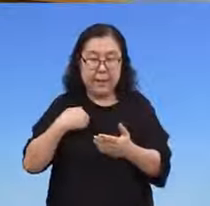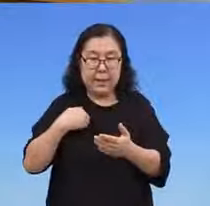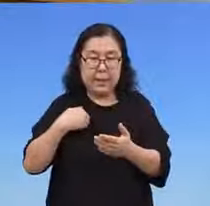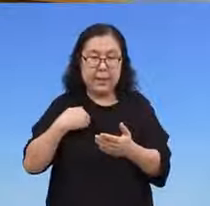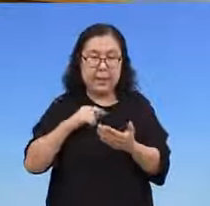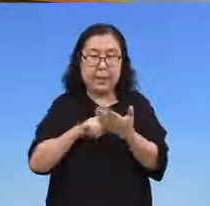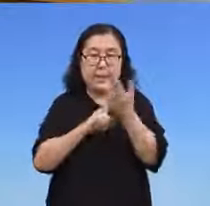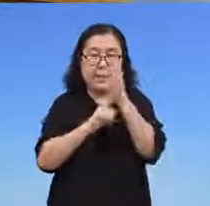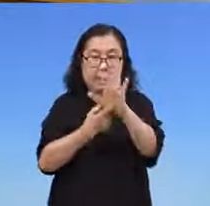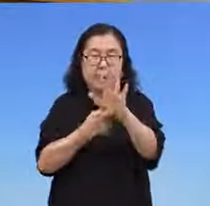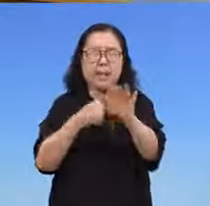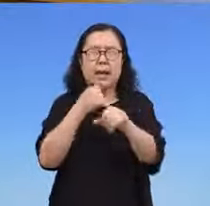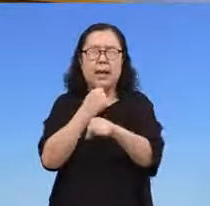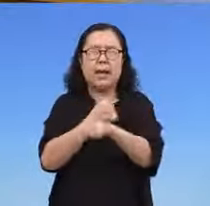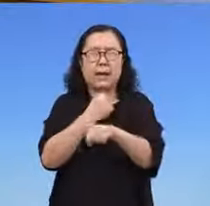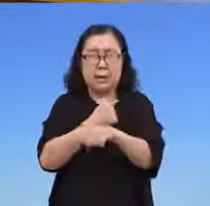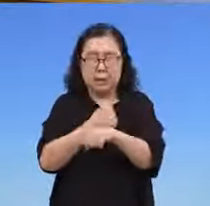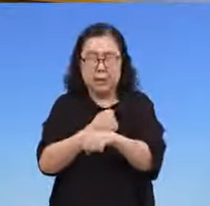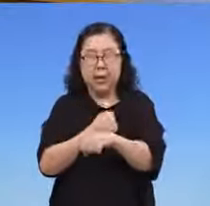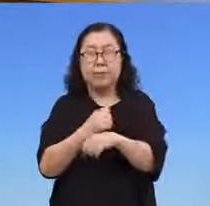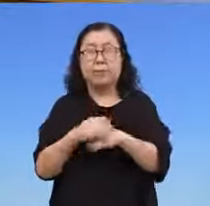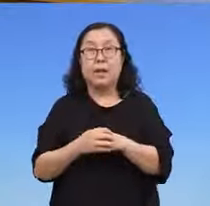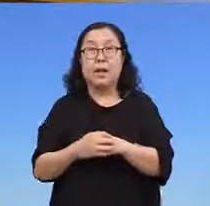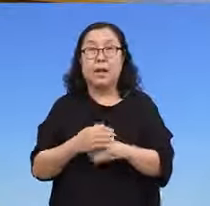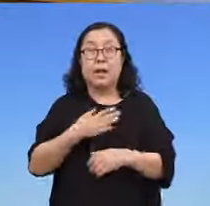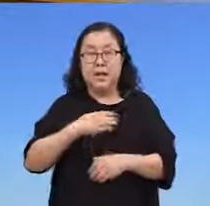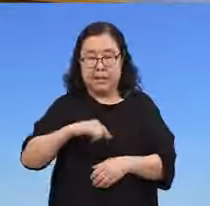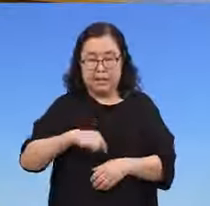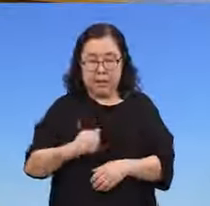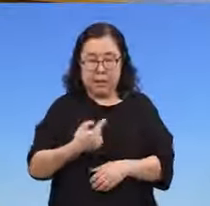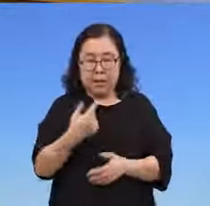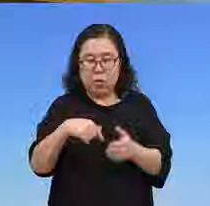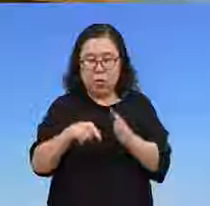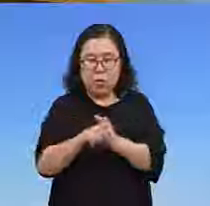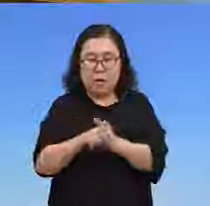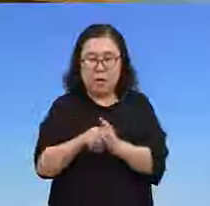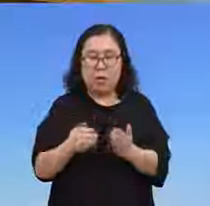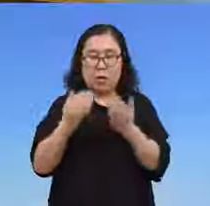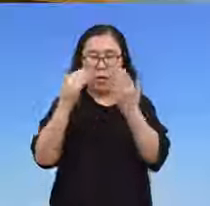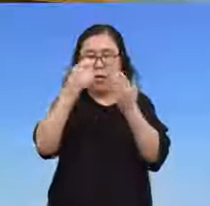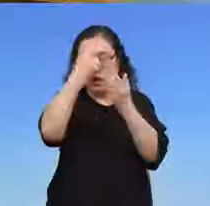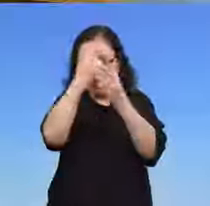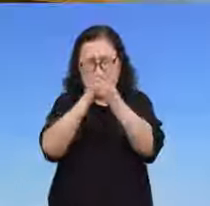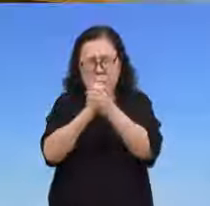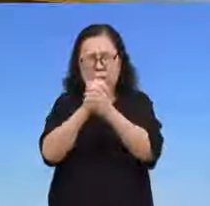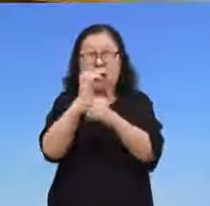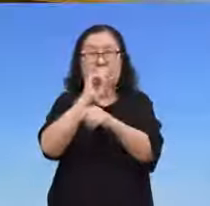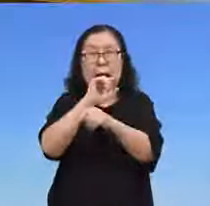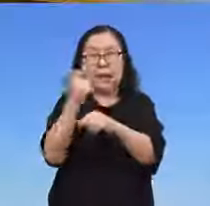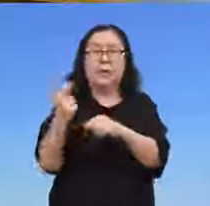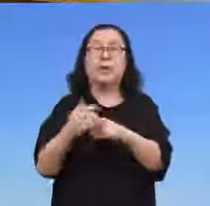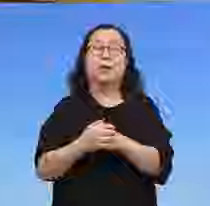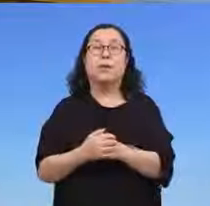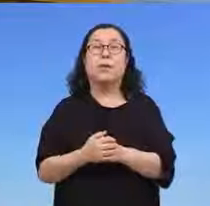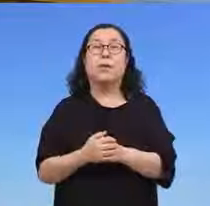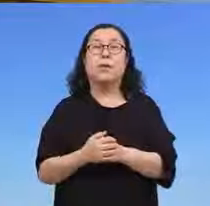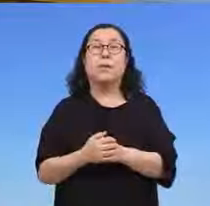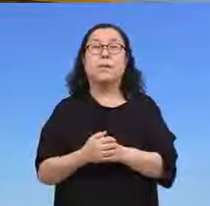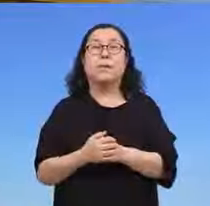기도가 왜 성숙한 기도입니까? 사도 바울이 지금 자기를 위하여 드리는 기도가 아닙니다. 내가